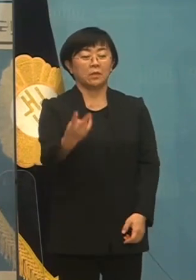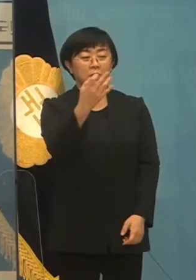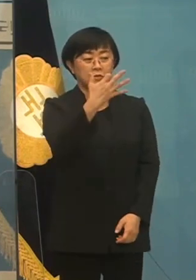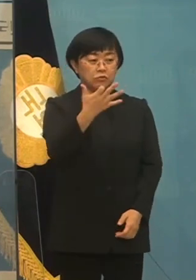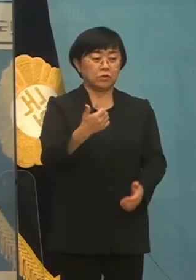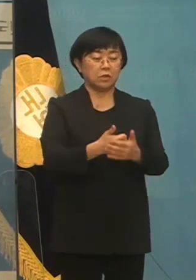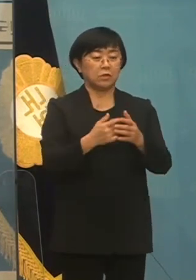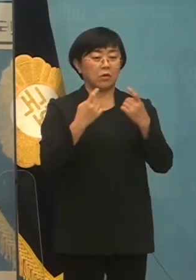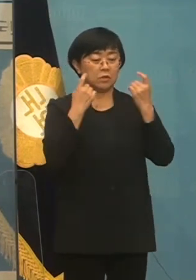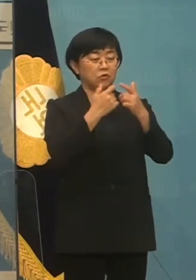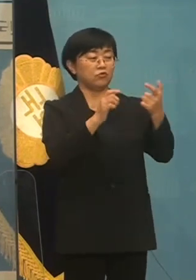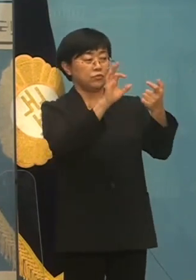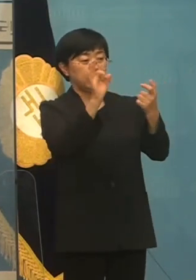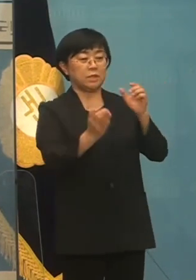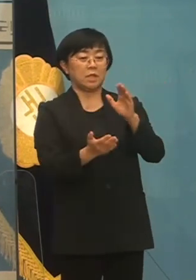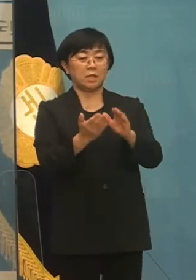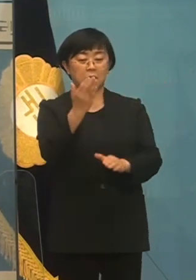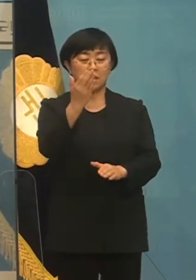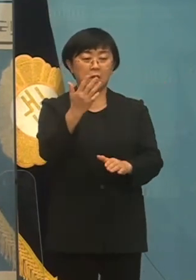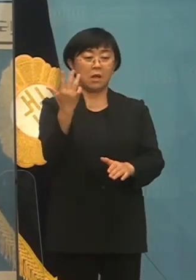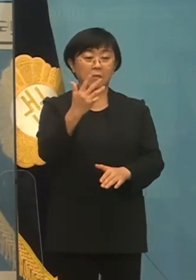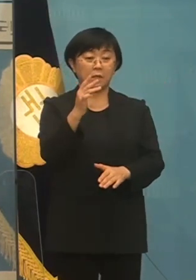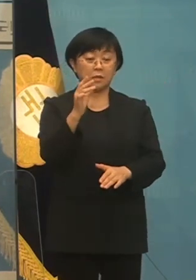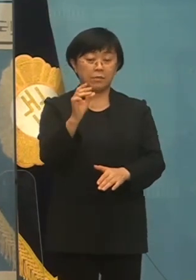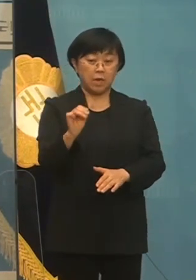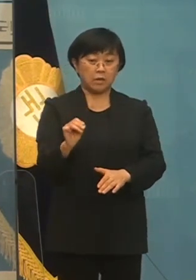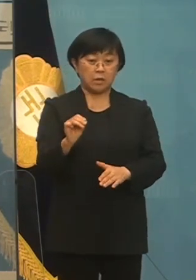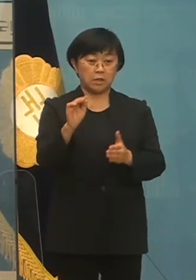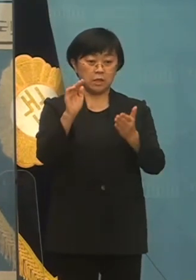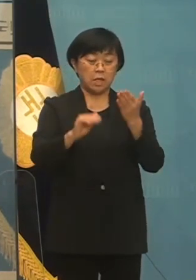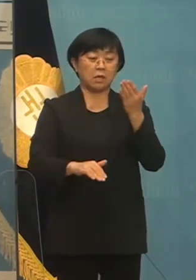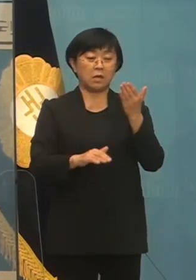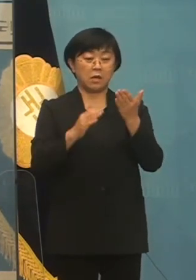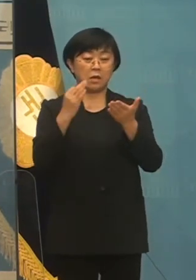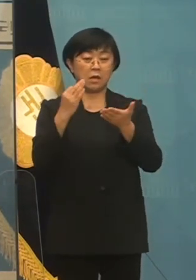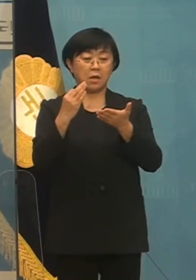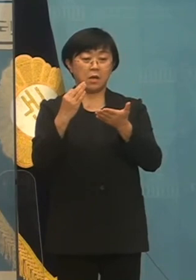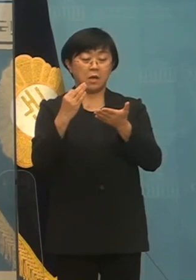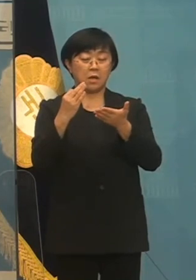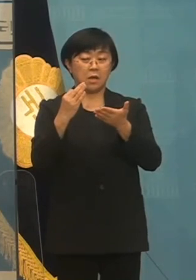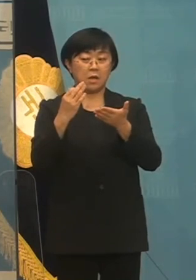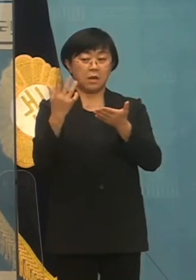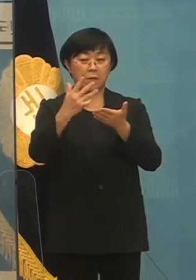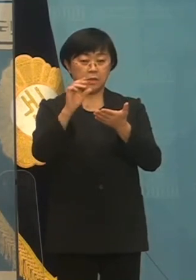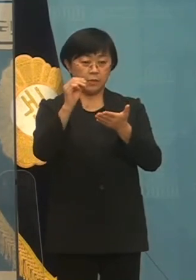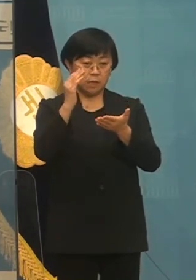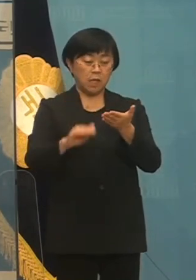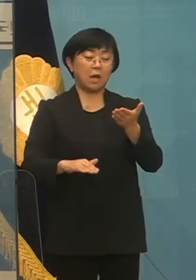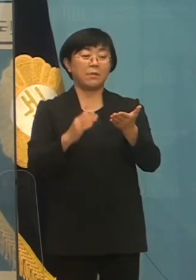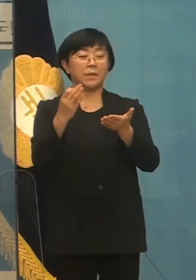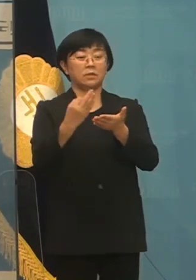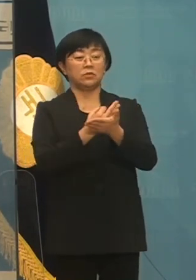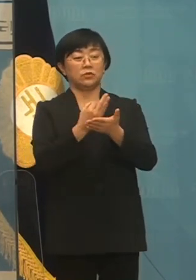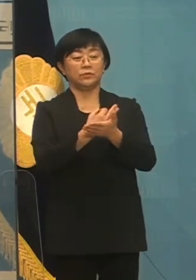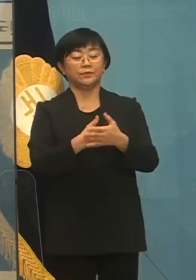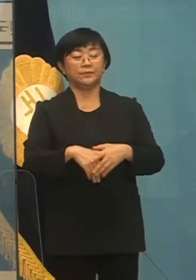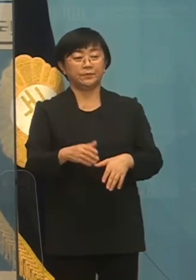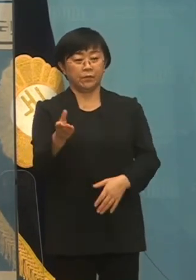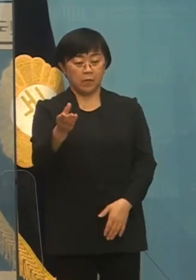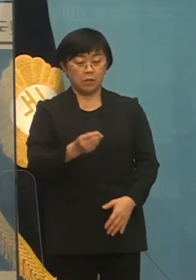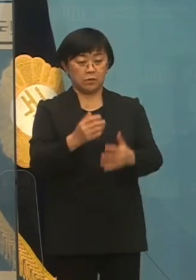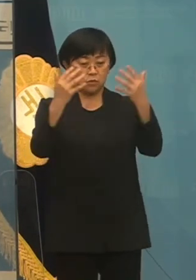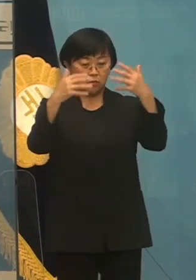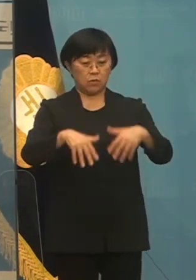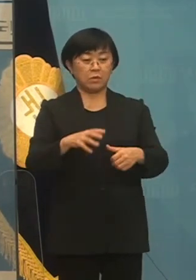2019년 여행사의 60% 이상이 8천만 원 이하로 8천만 원 이하 매출로 대출